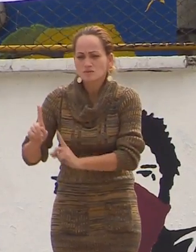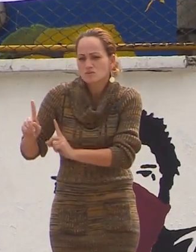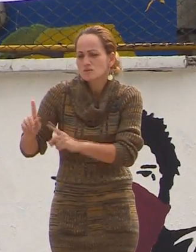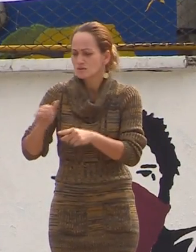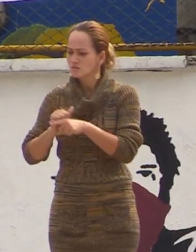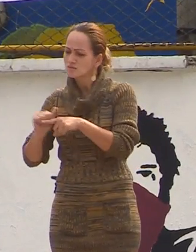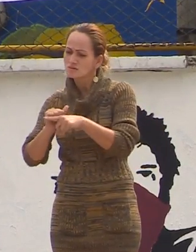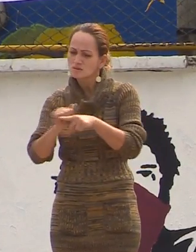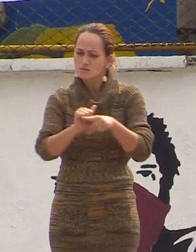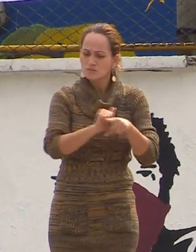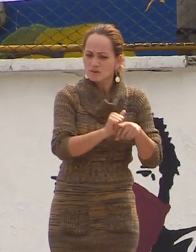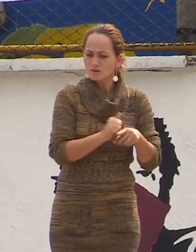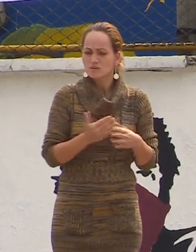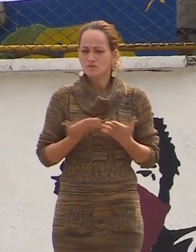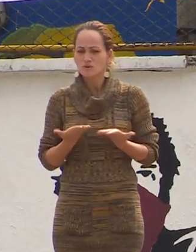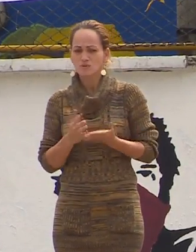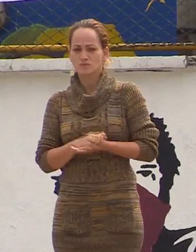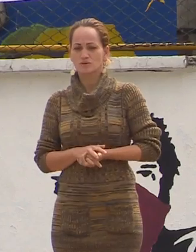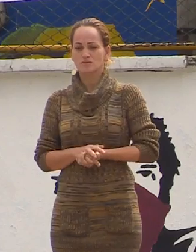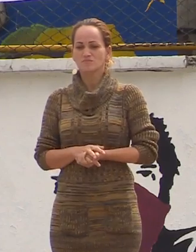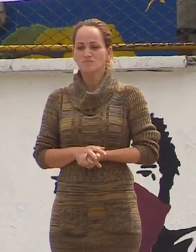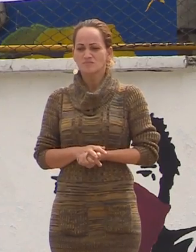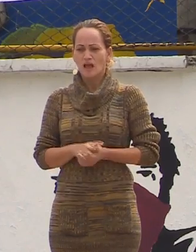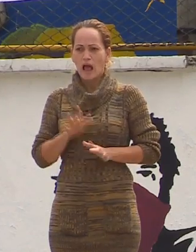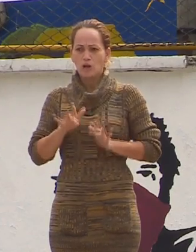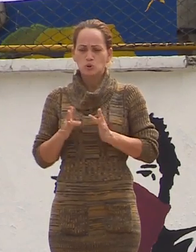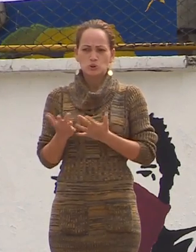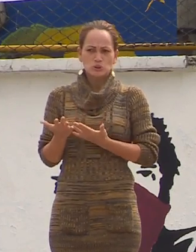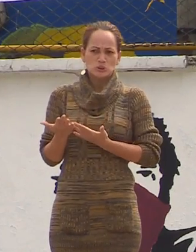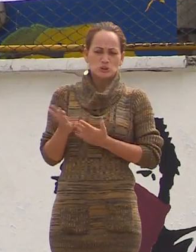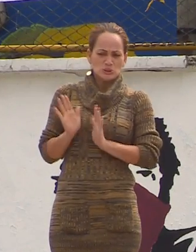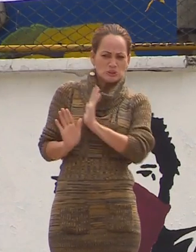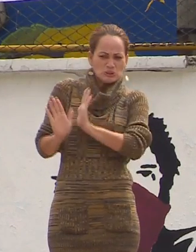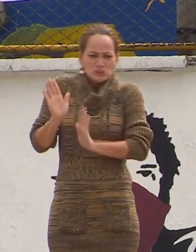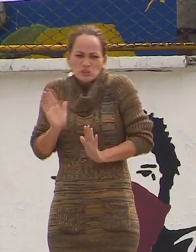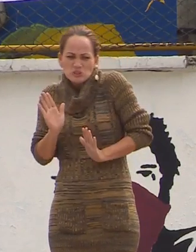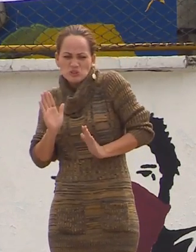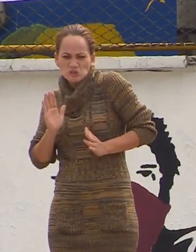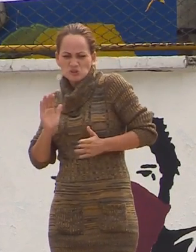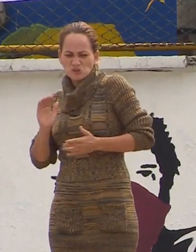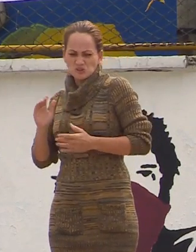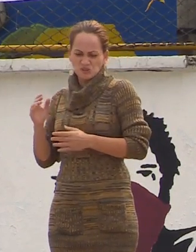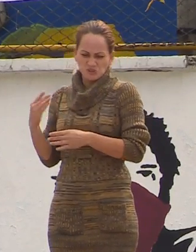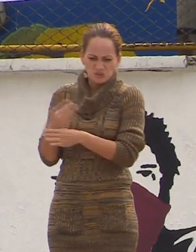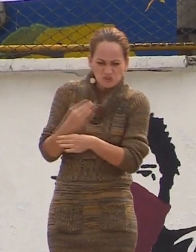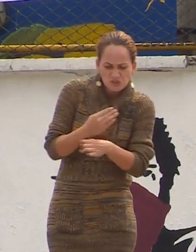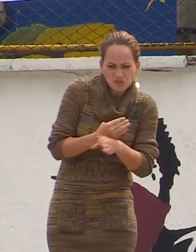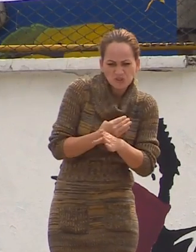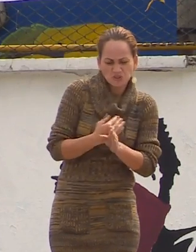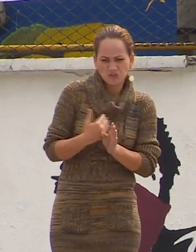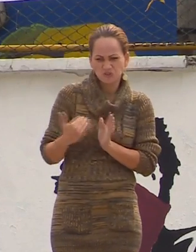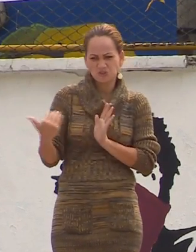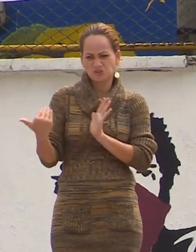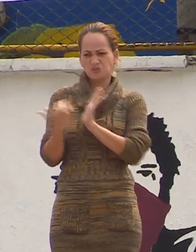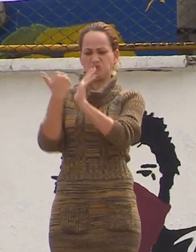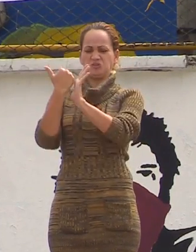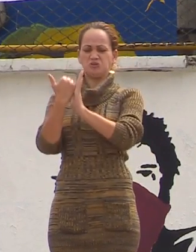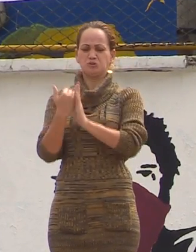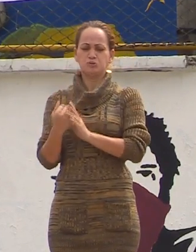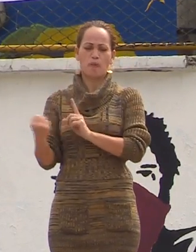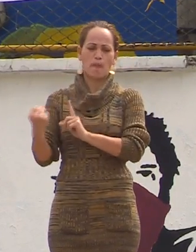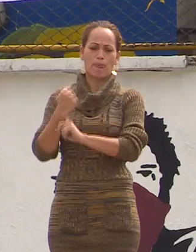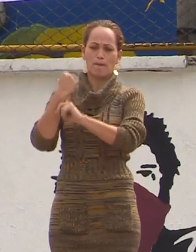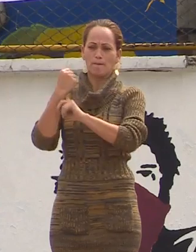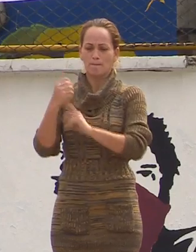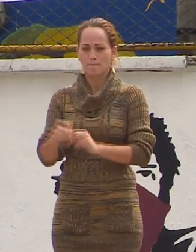que se han instalado desde la desconfianza, la hostilidad, la amenaza, la